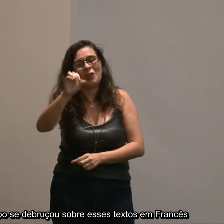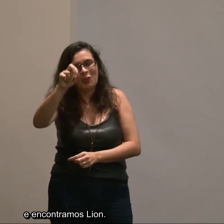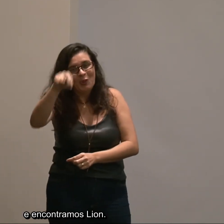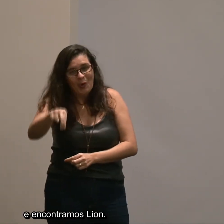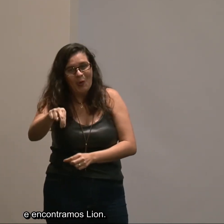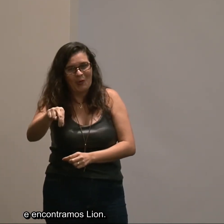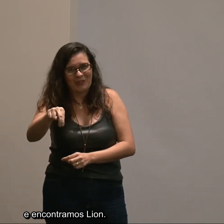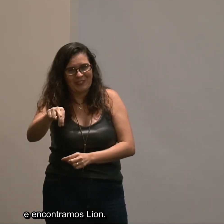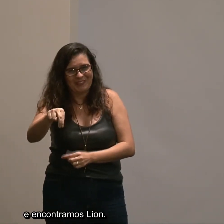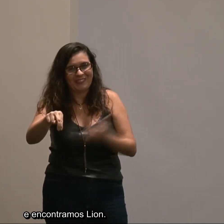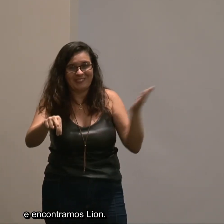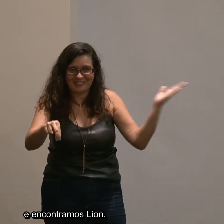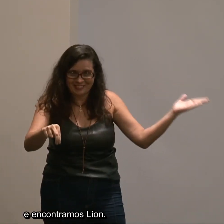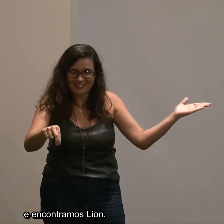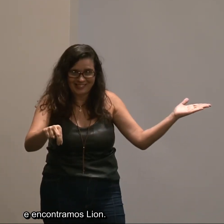francês e encontramos Lyon